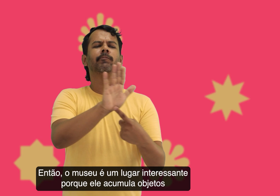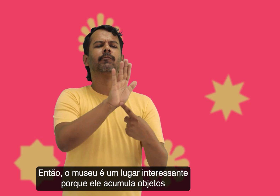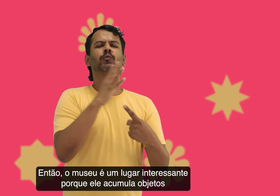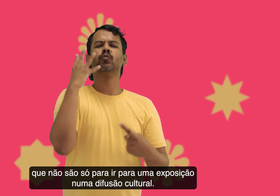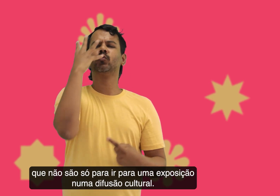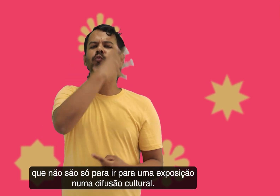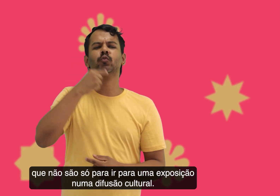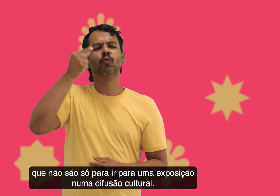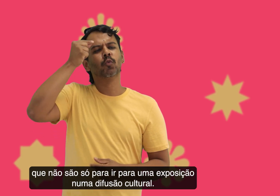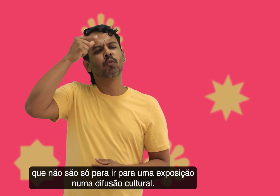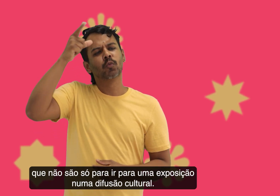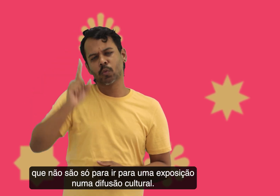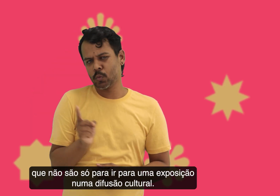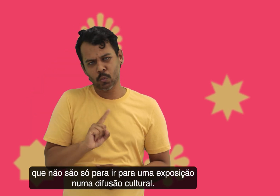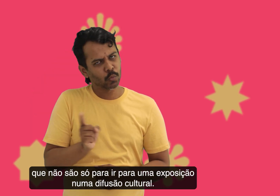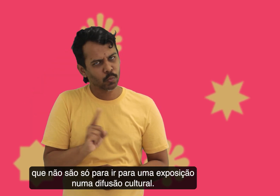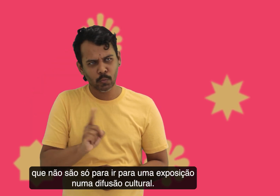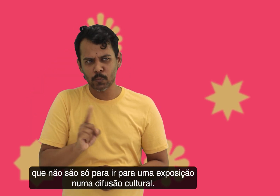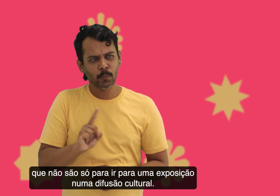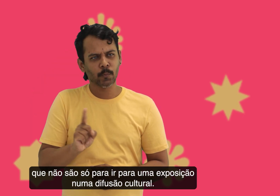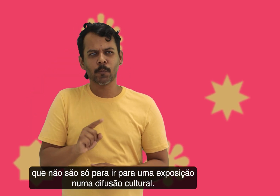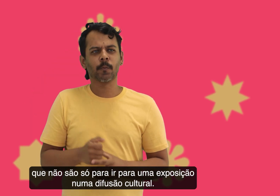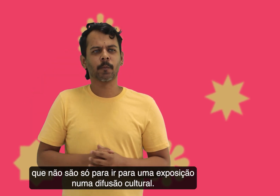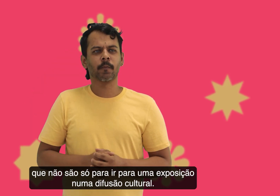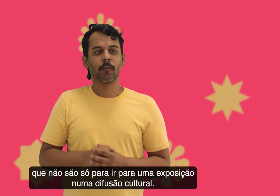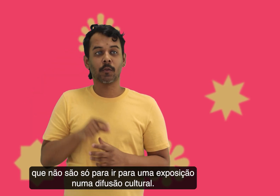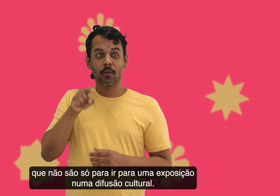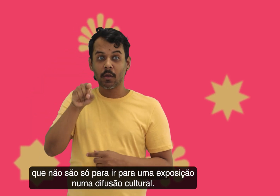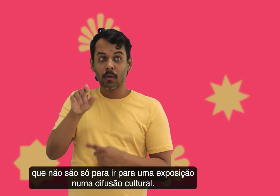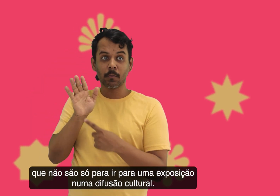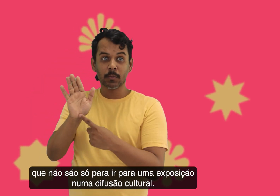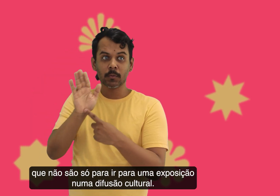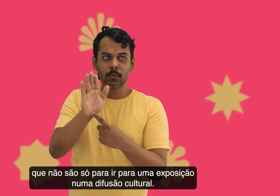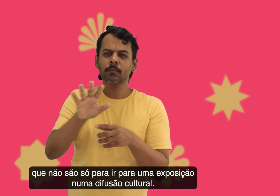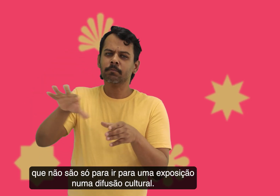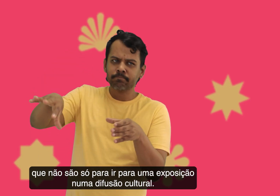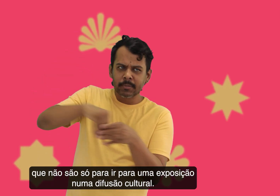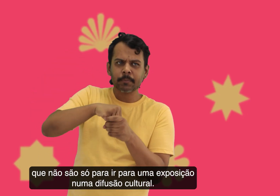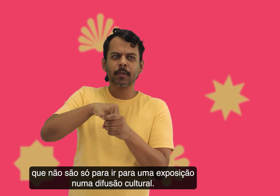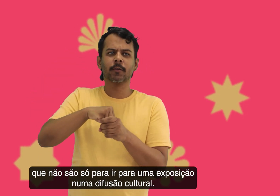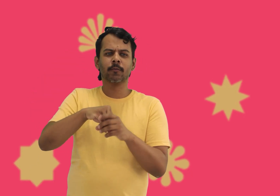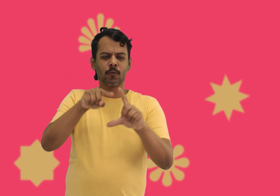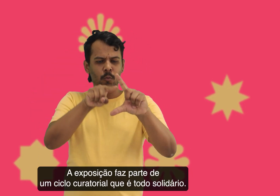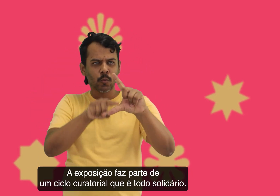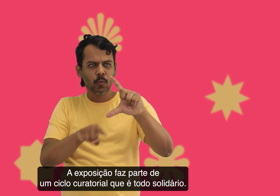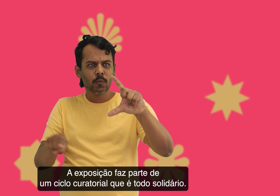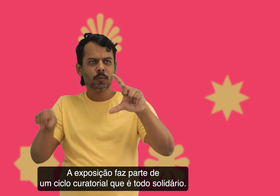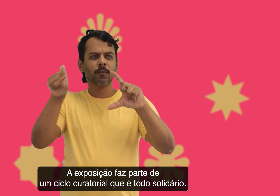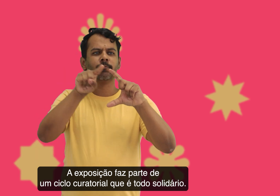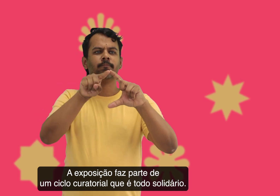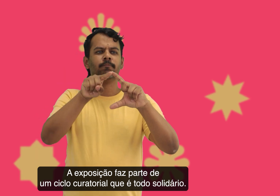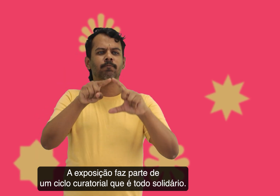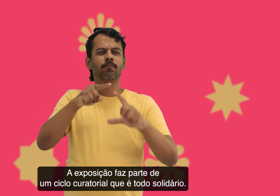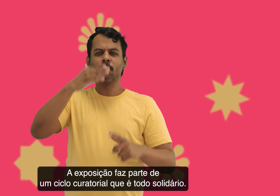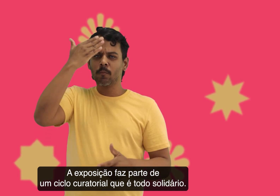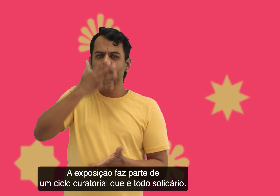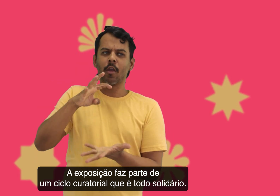acumula objetos que não são só para ir para uma exposição, numa difusão cultural. A exposição faz parte de um